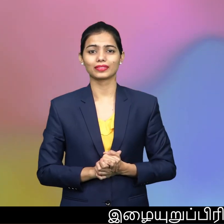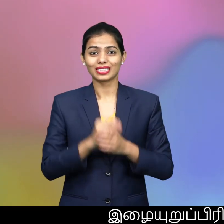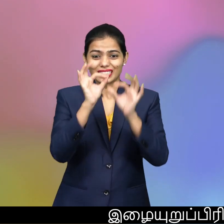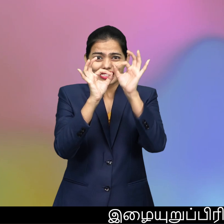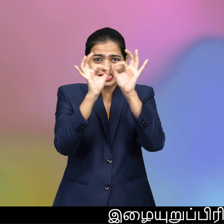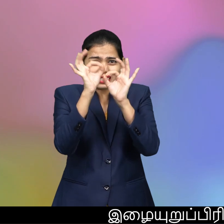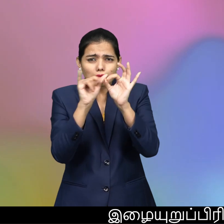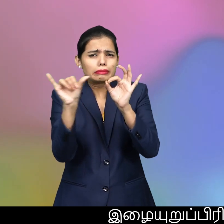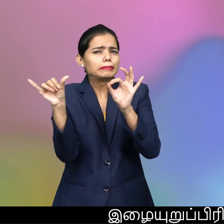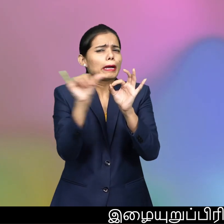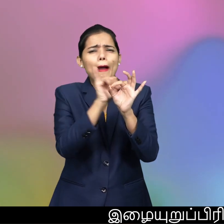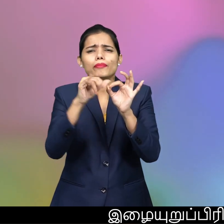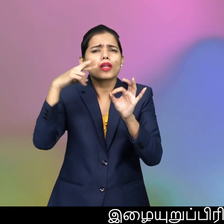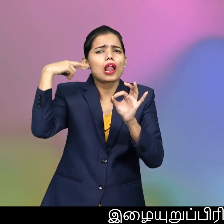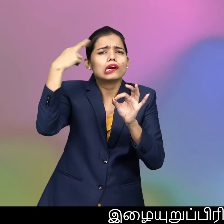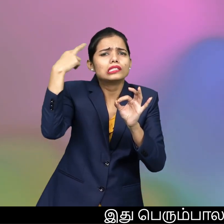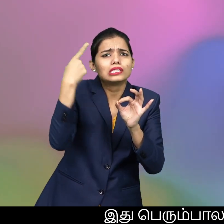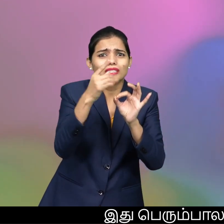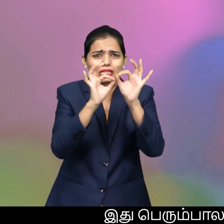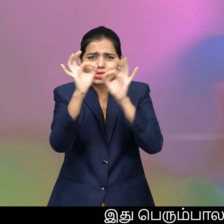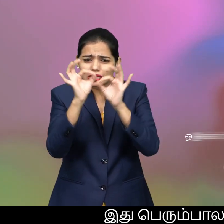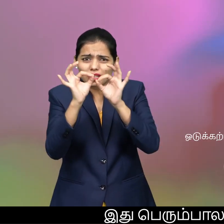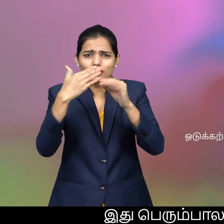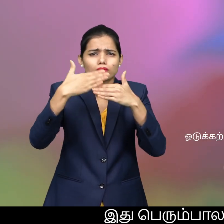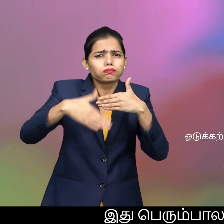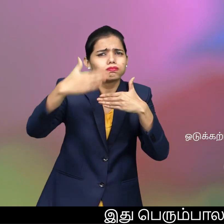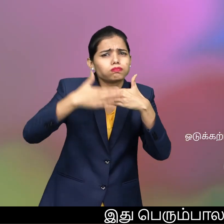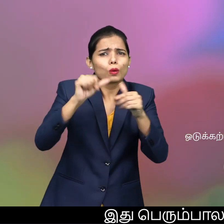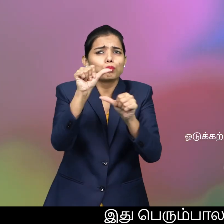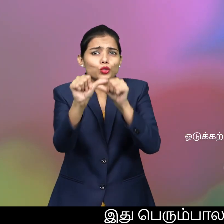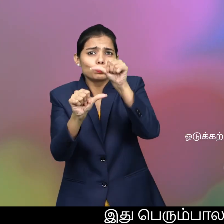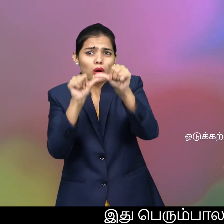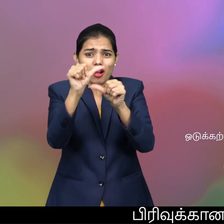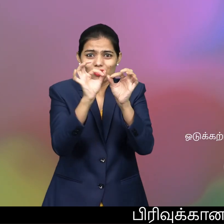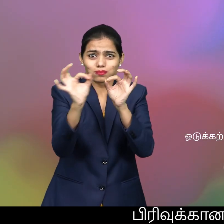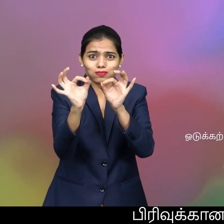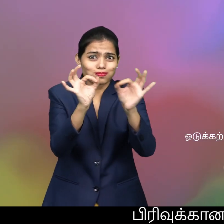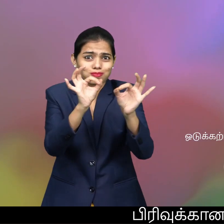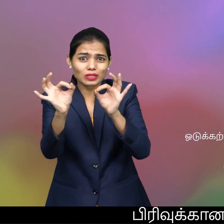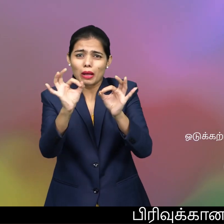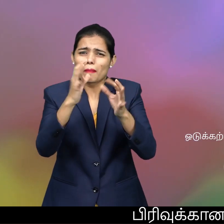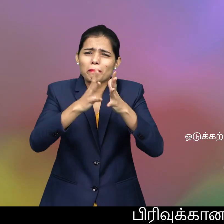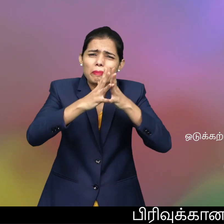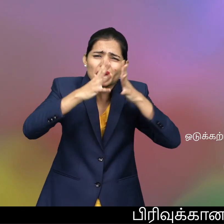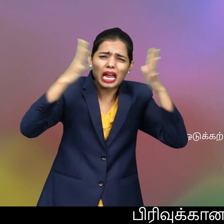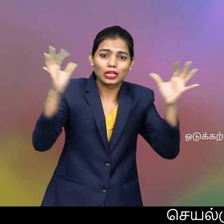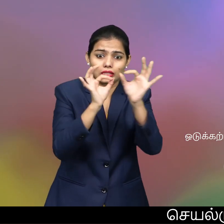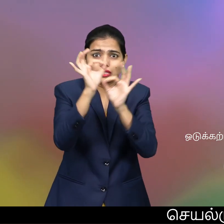இழையுறு பிரிவை போலல்லாமல் இது பெரும்பாலான உயிரணுக்களில் பிரிவுக்கான தொடர்ச்சியான